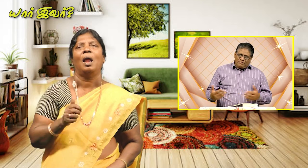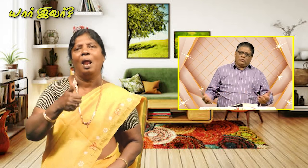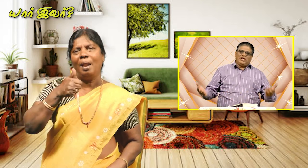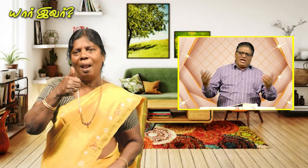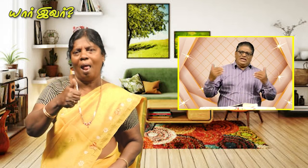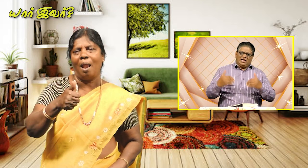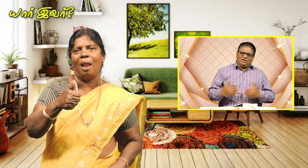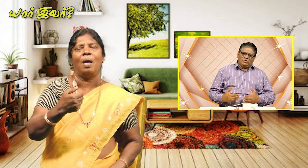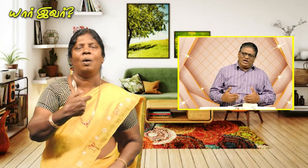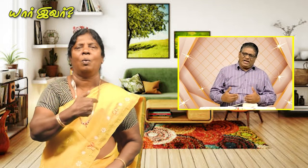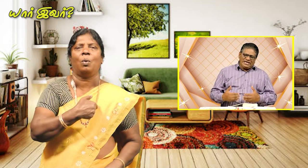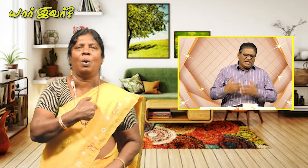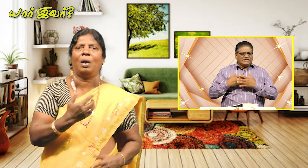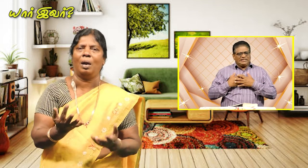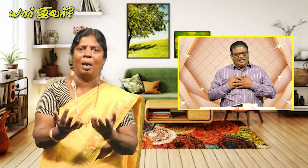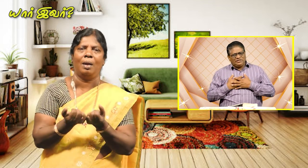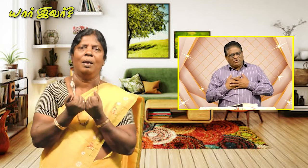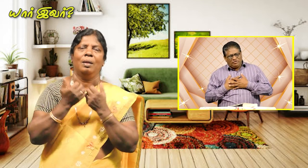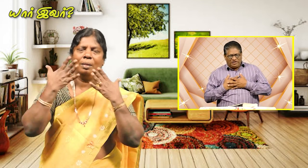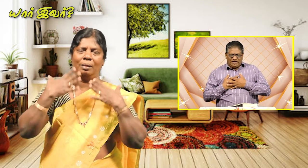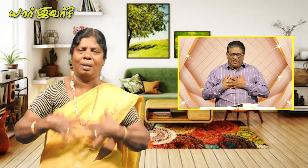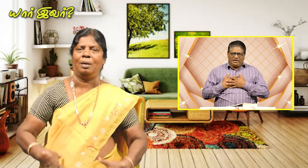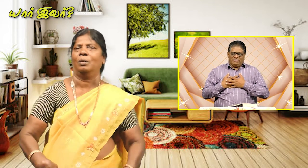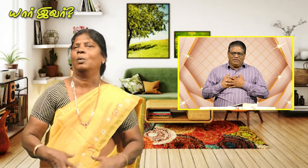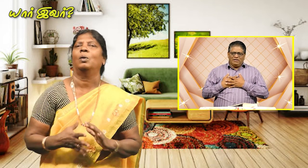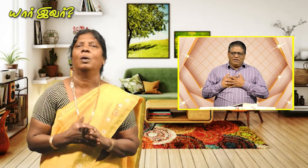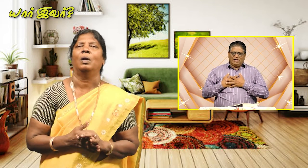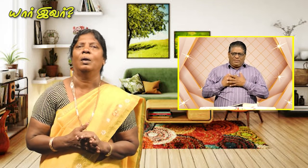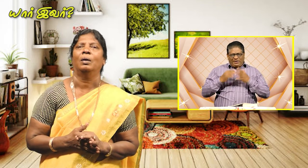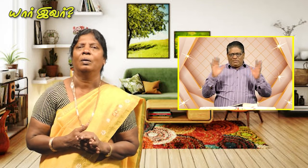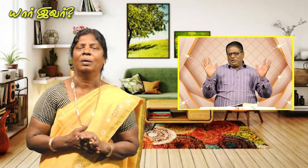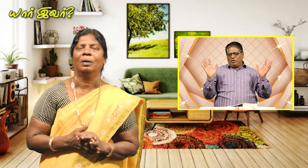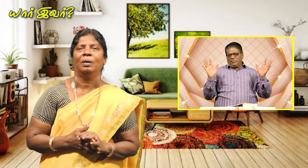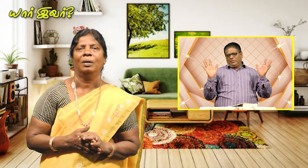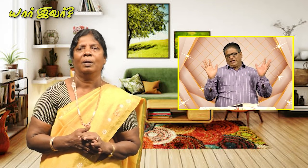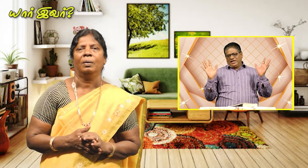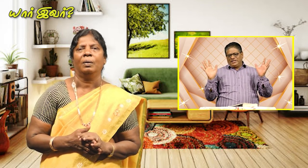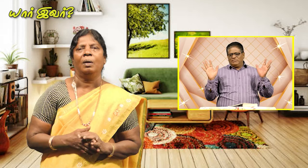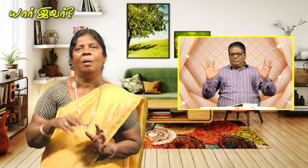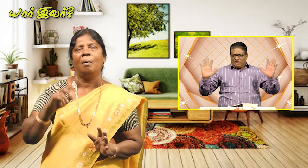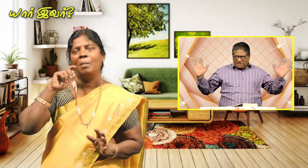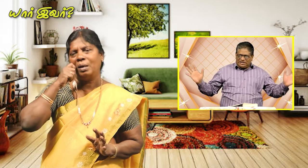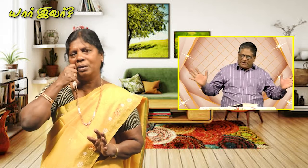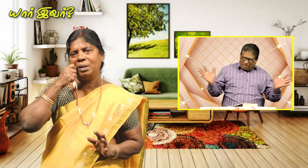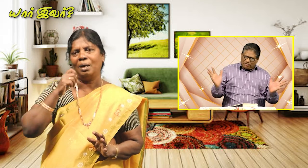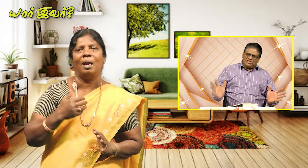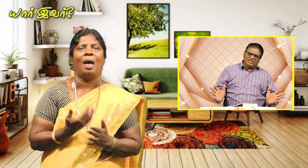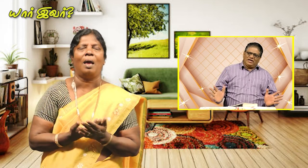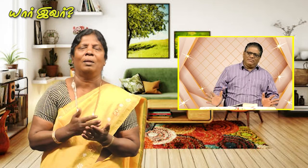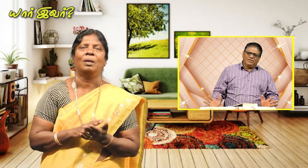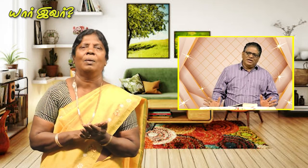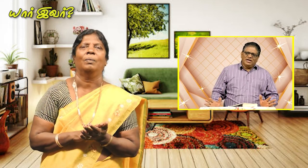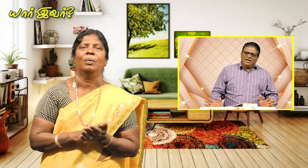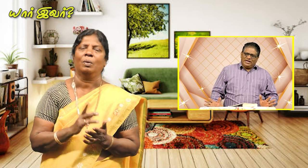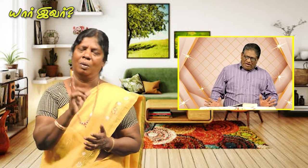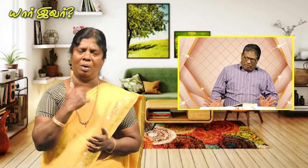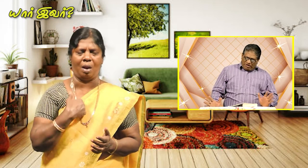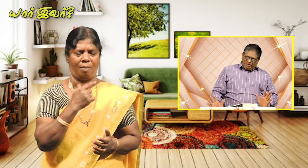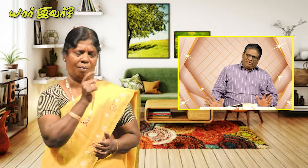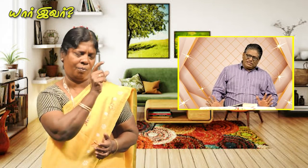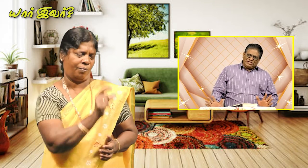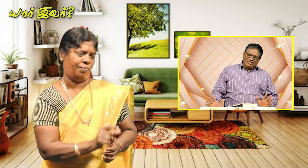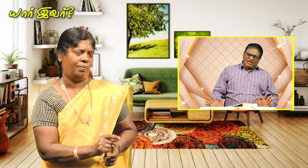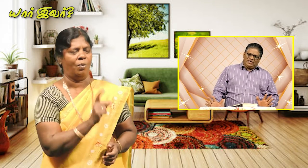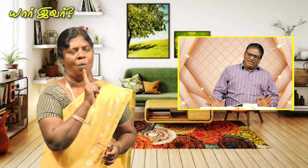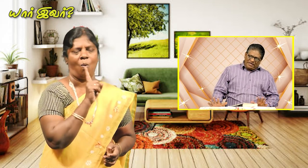புதிதாக்கப்பட்ட புதிய இயல்புகளை தரித்து கொள்ளுங்கள். இப்ப நமக்கு குழப்பம் இருக்காது. மனுஷன்னா ஒருத்தன் தான், நான்